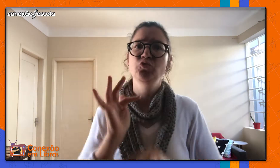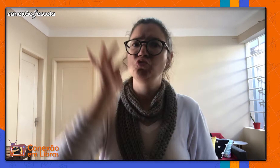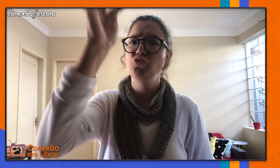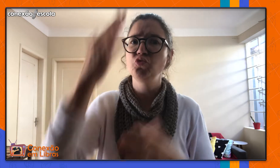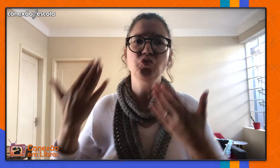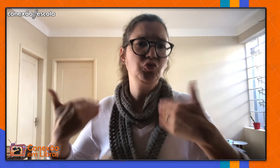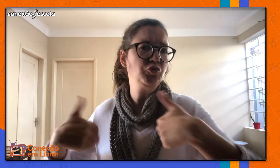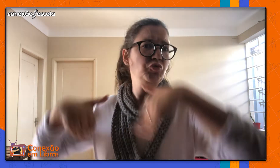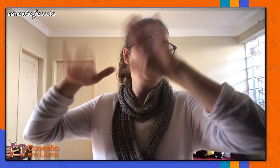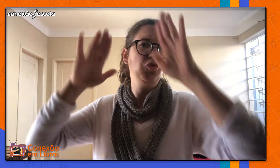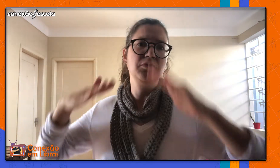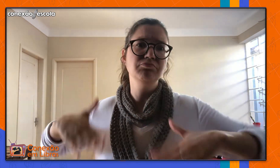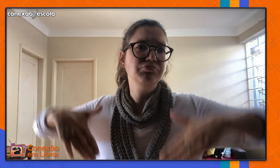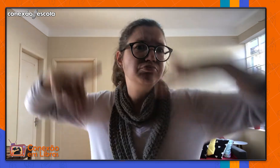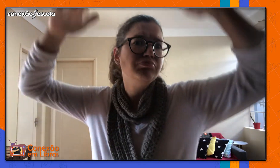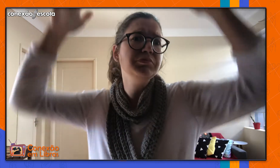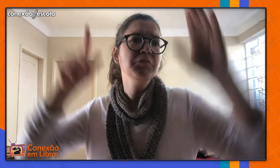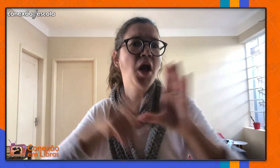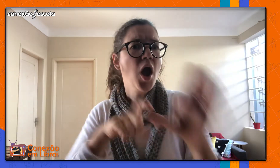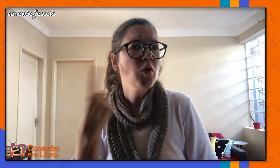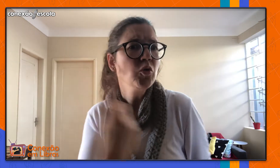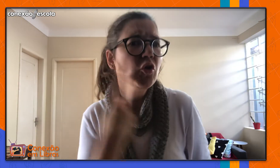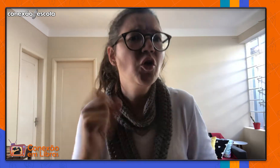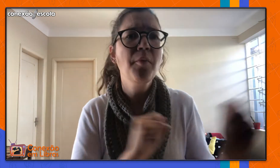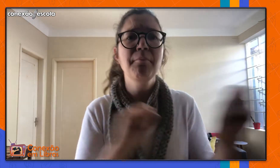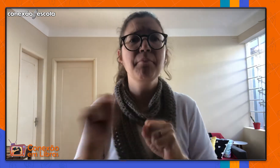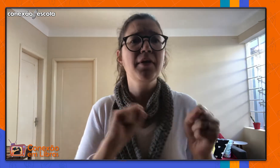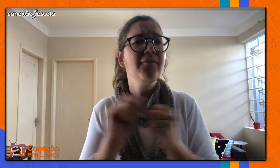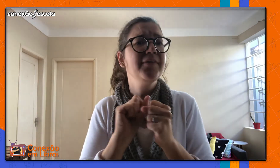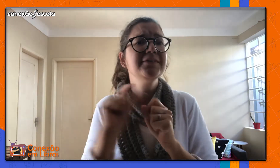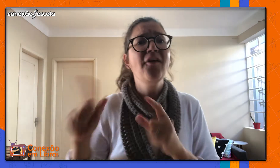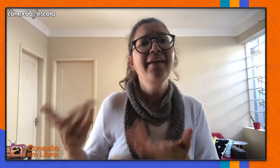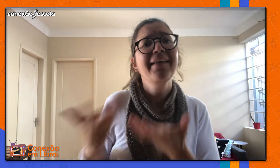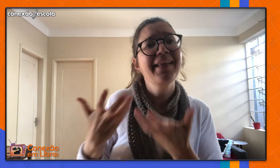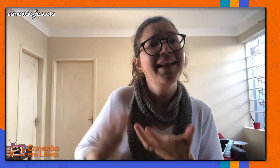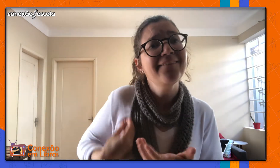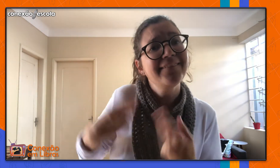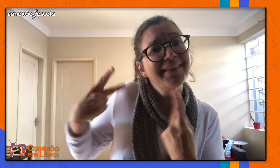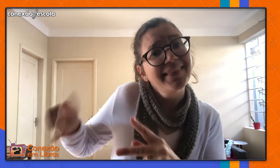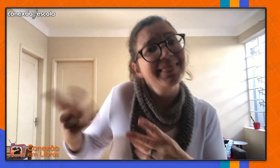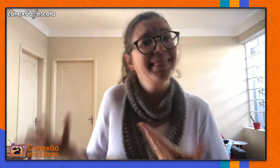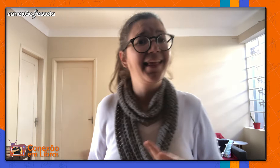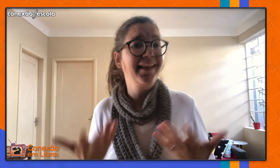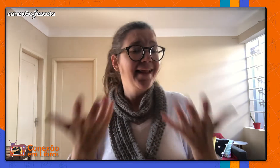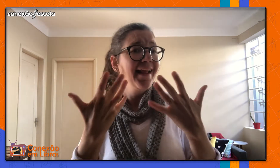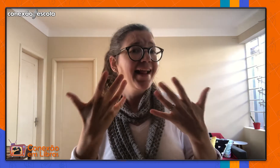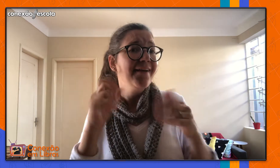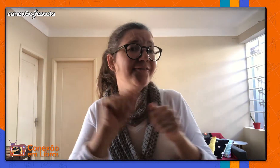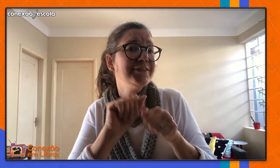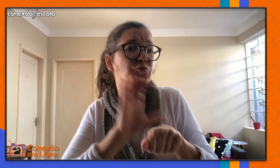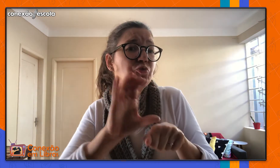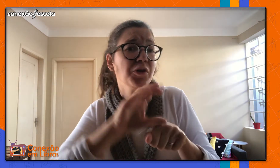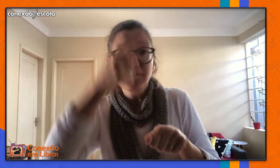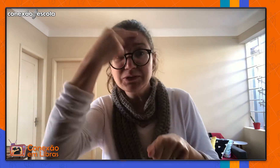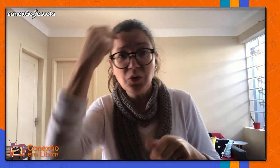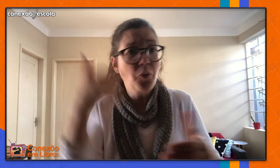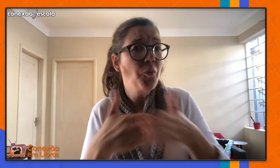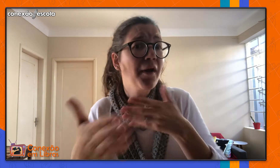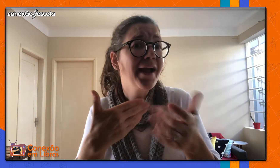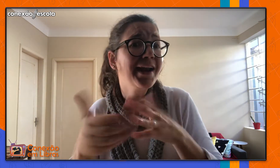desenvolvimento para que no futuro elas também tenham essa autonomia para fazer o que elas quiserem da vida, para fazer os cursos, usar